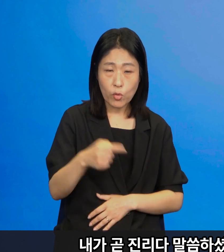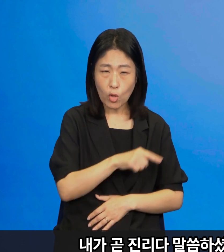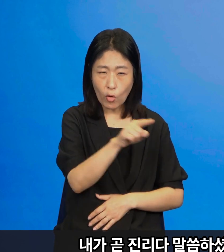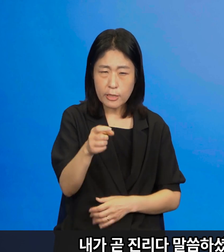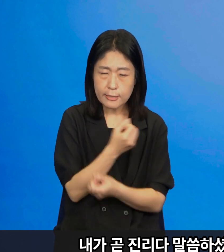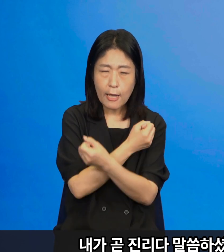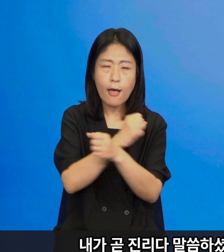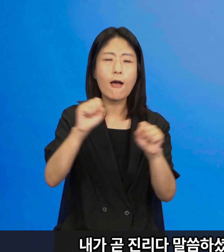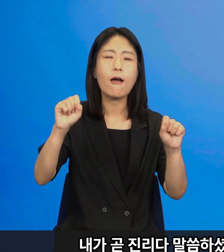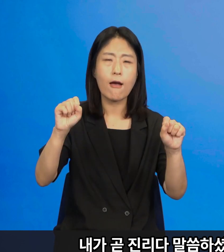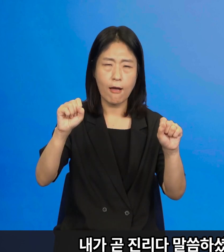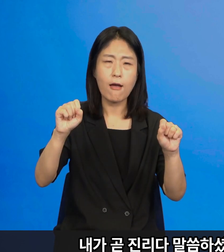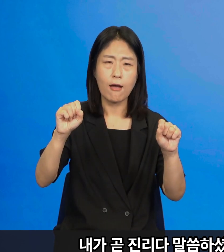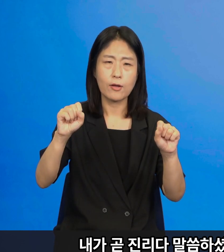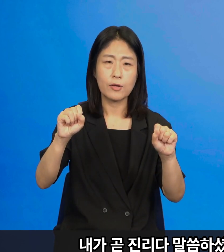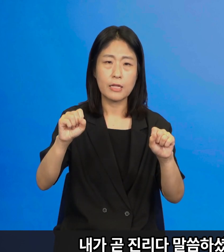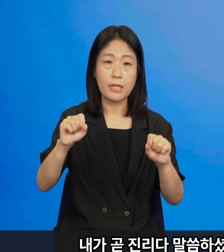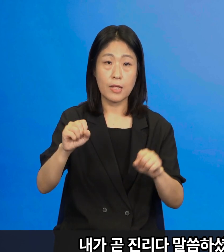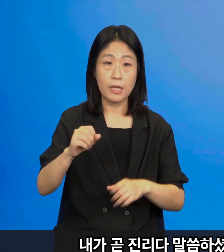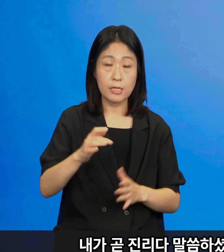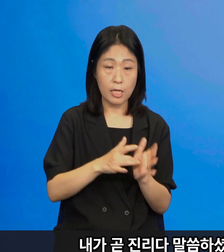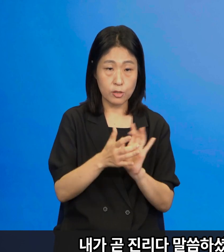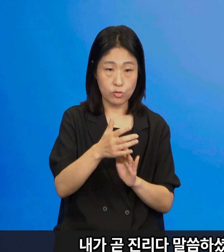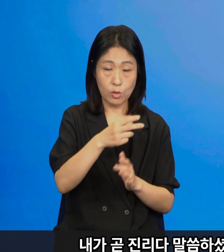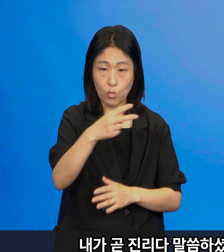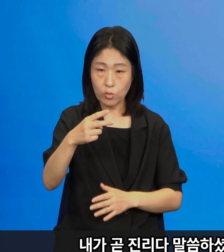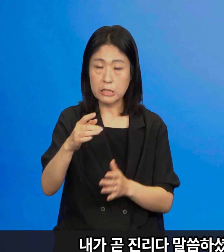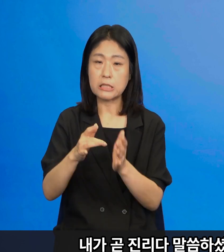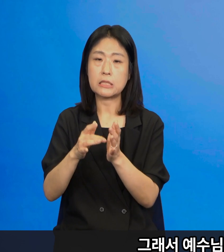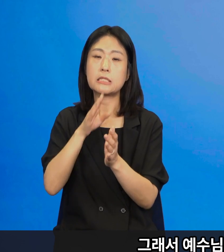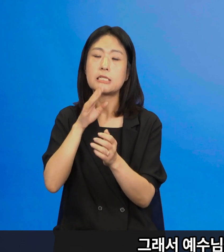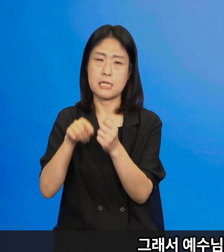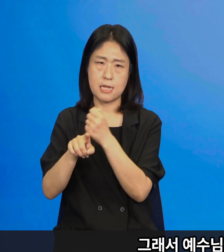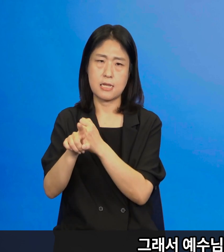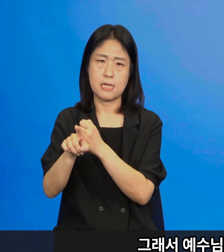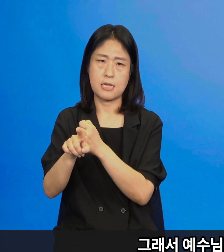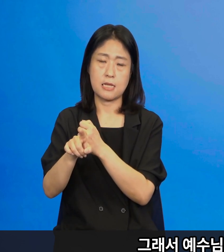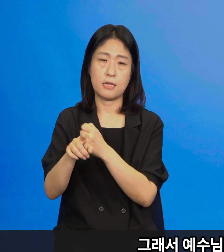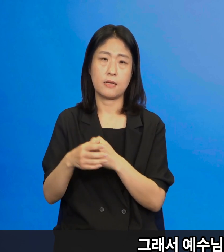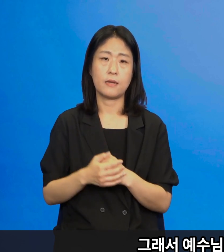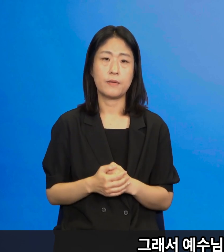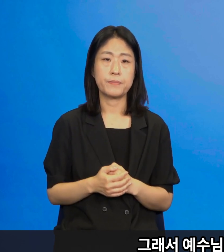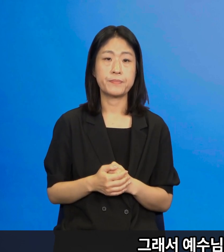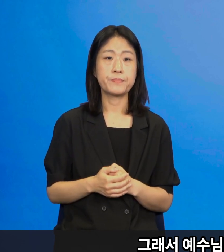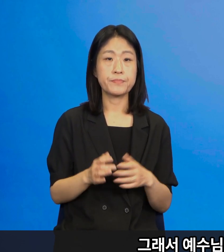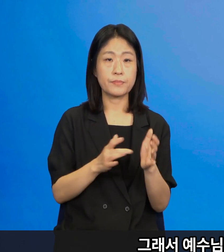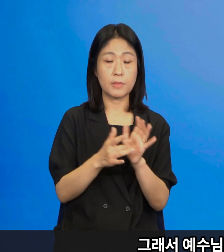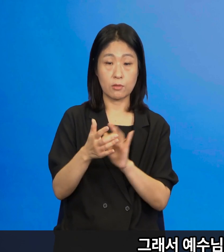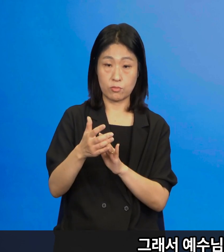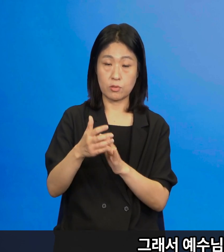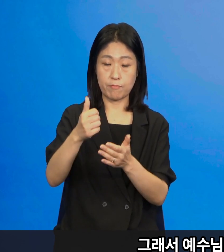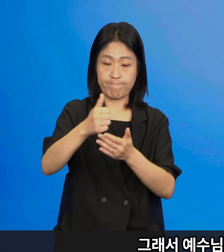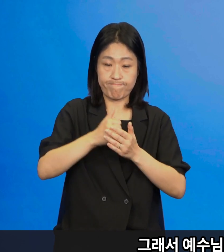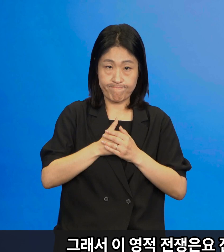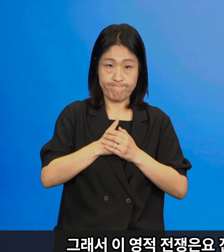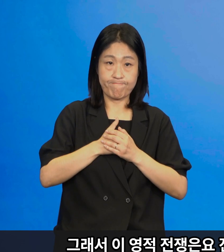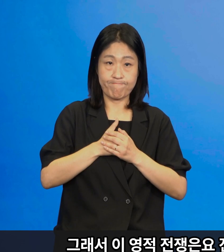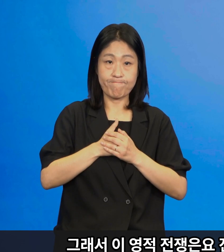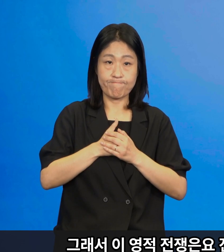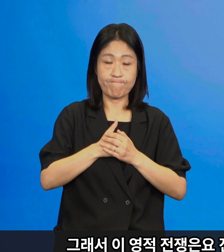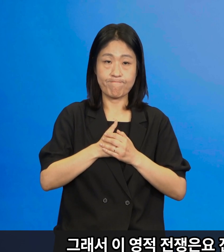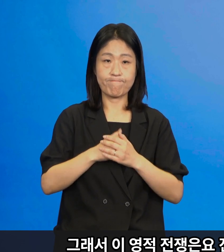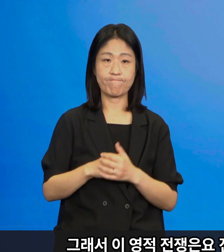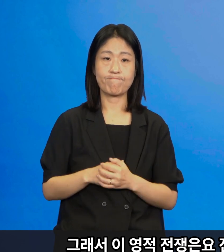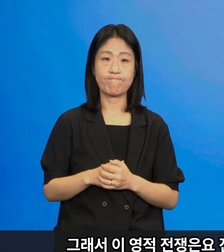곧 진리다 말씀하셨잖아요. 예수님이 진리입니다. 그래서 예수님을 소유하는 거예요. 그래서